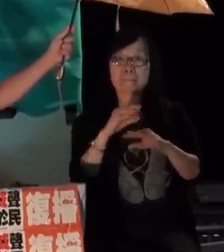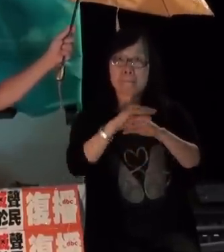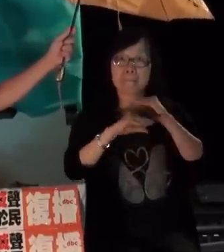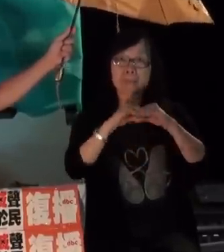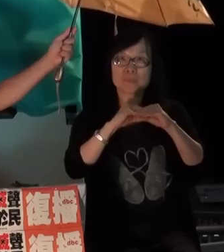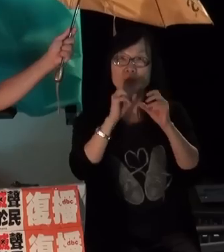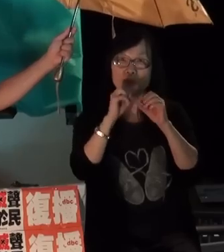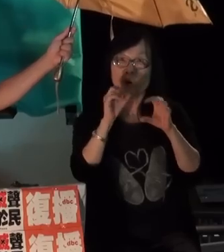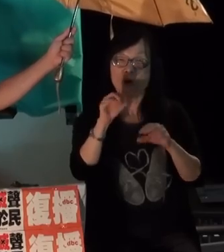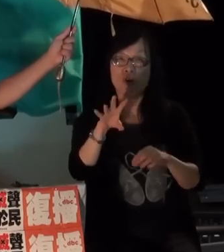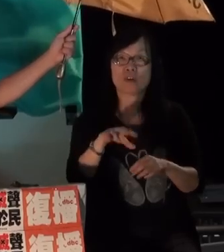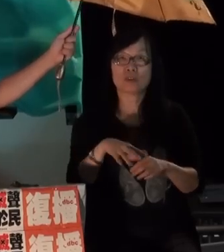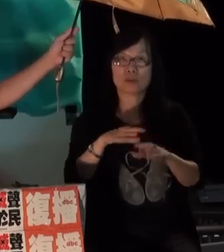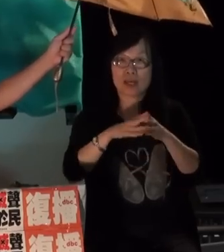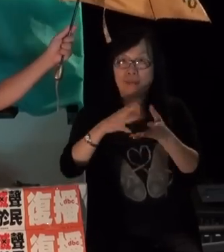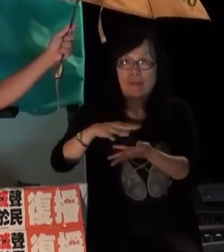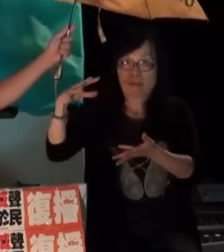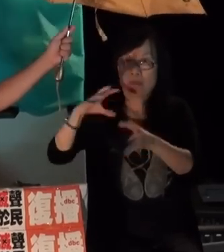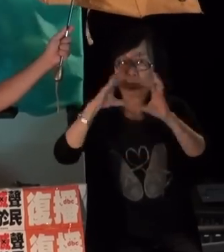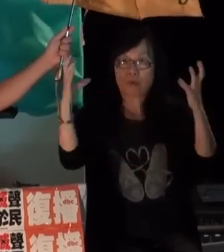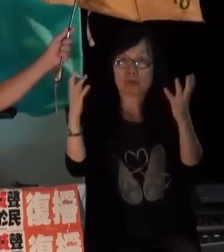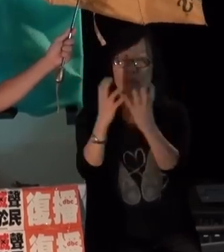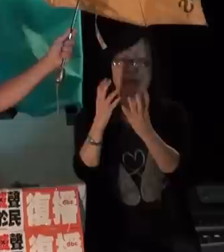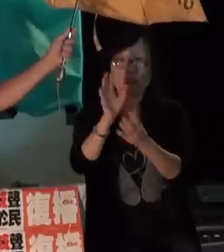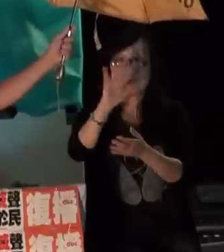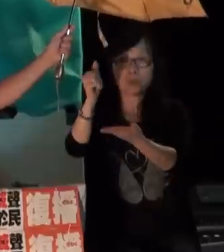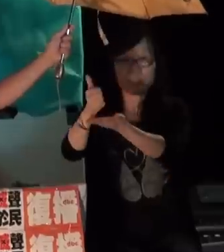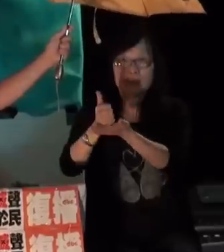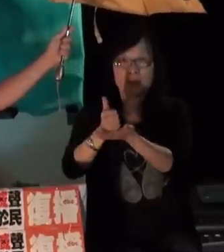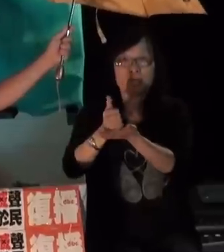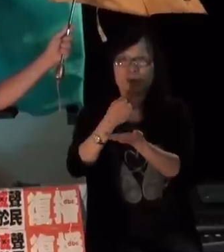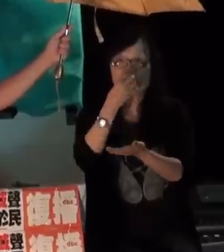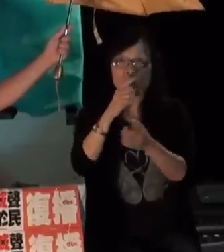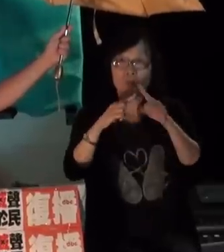咧？逢阿大財團去做嘅嘢咧，一定係唔會請翻本地居